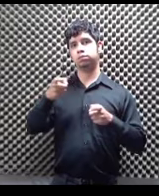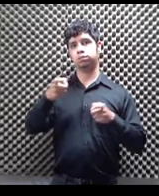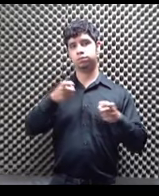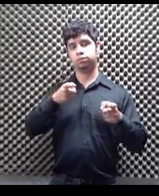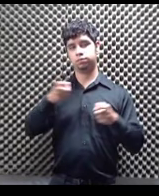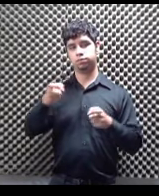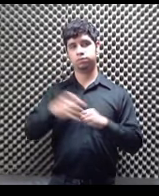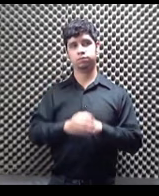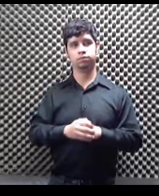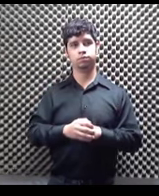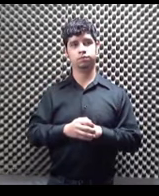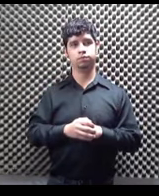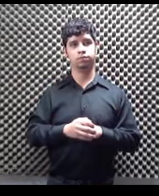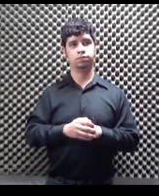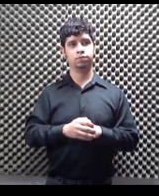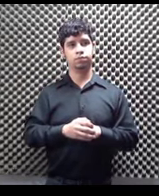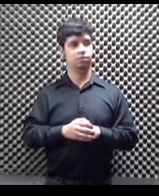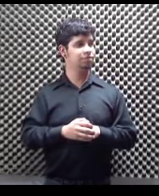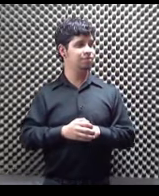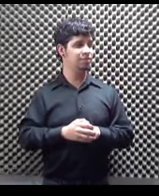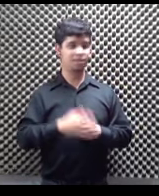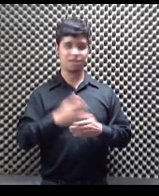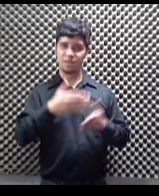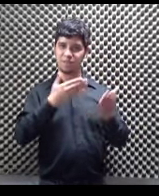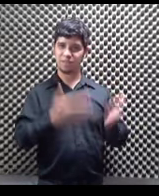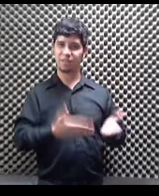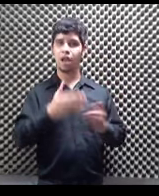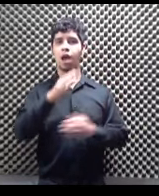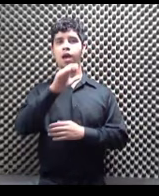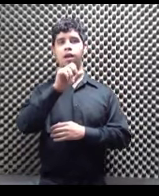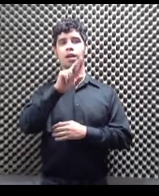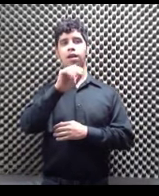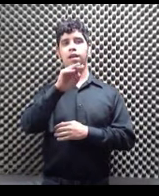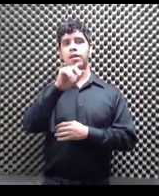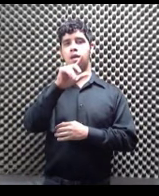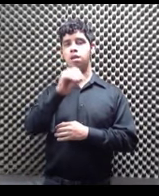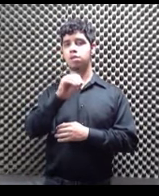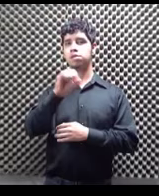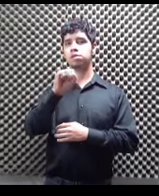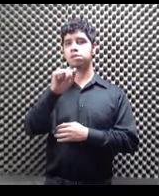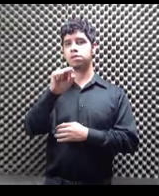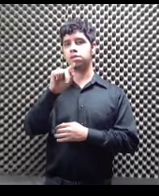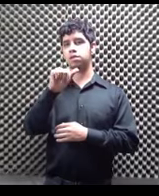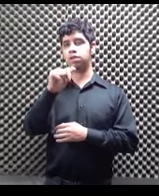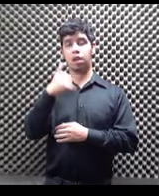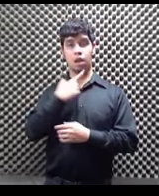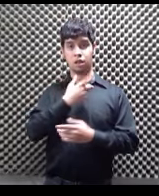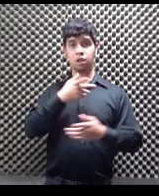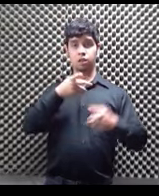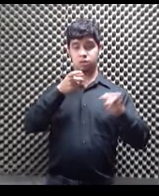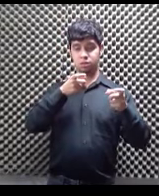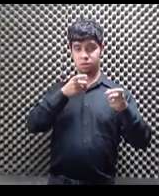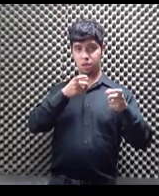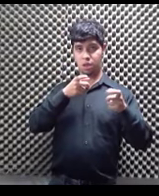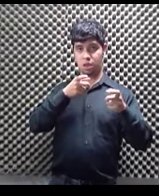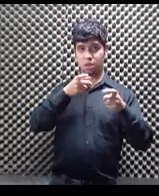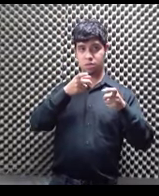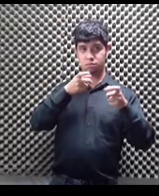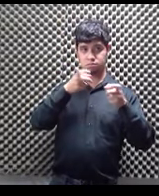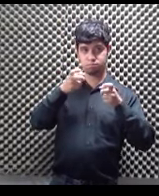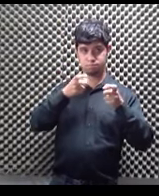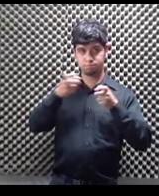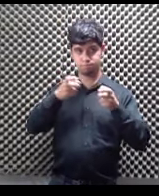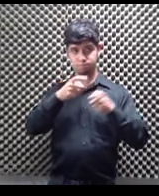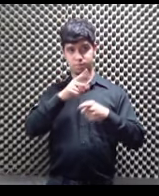señores y señores, y le vamos a dar Carmelo esta información. Sí, bueno, lo que pasa es que él dirige, pero él no está produciendo, claro, así que porque produce. Él es un